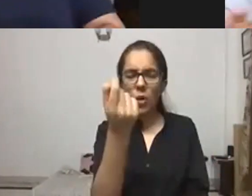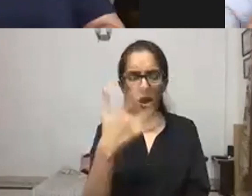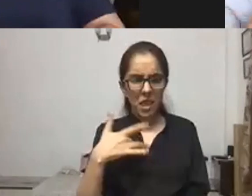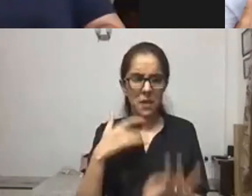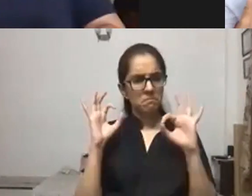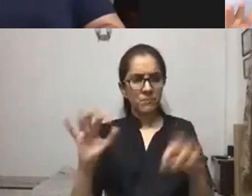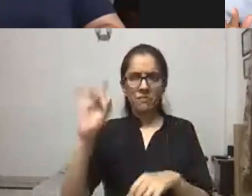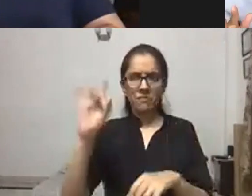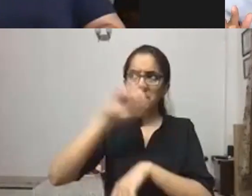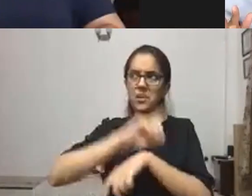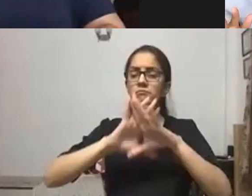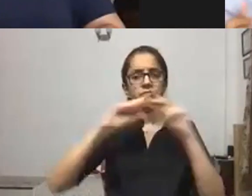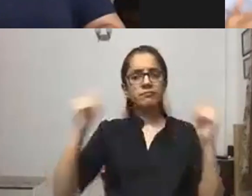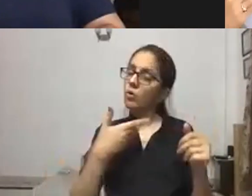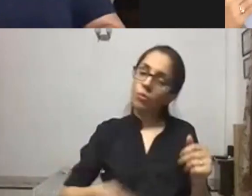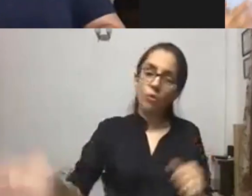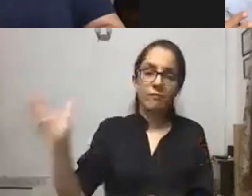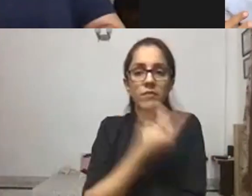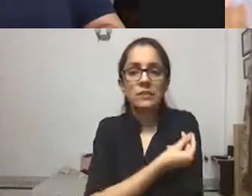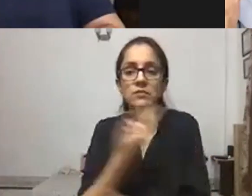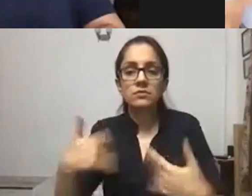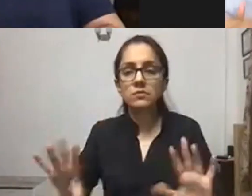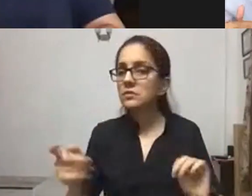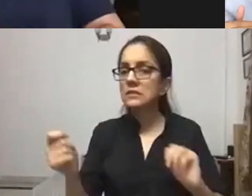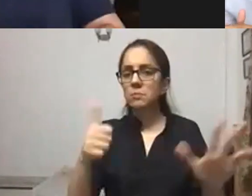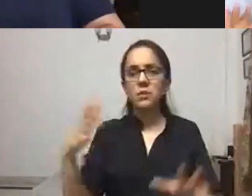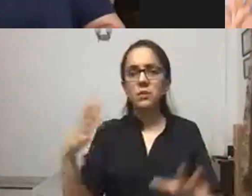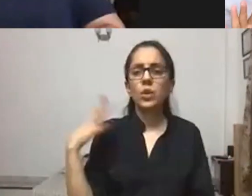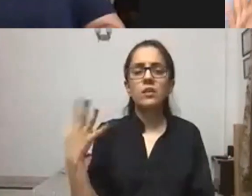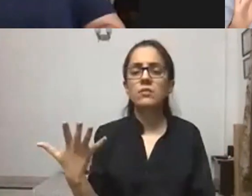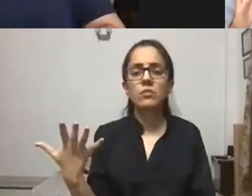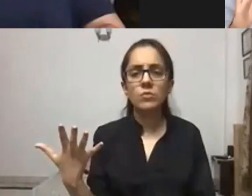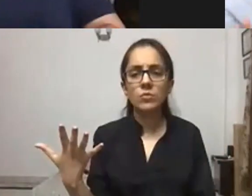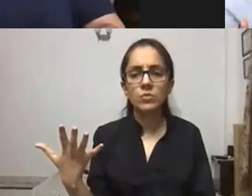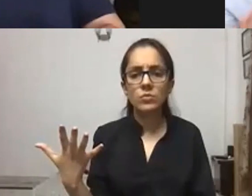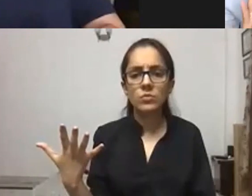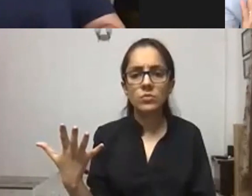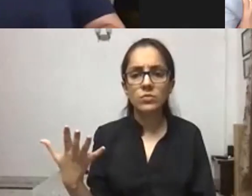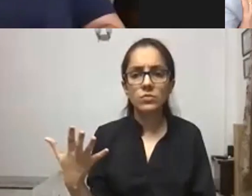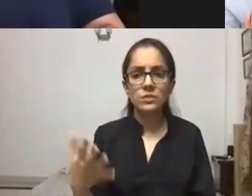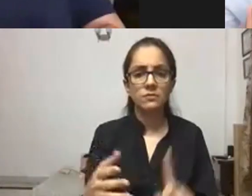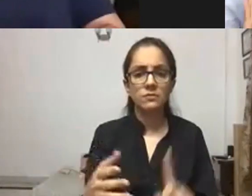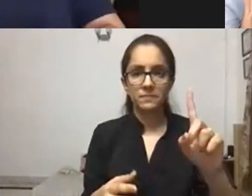days. You should not wait for 6 months because आपकी antibody level कम होगी. I think you should take.